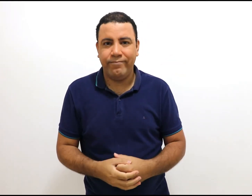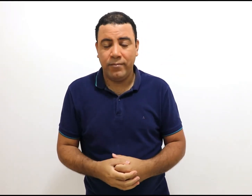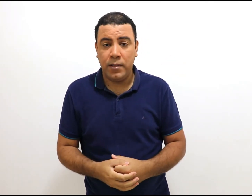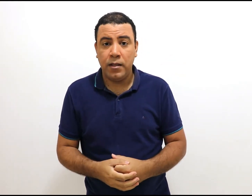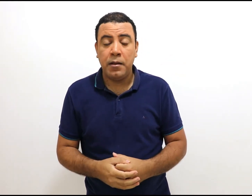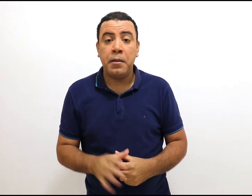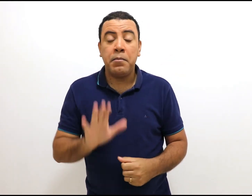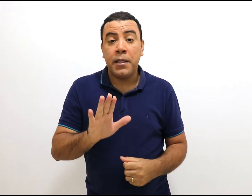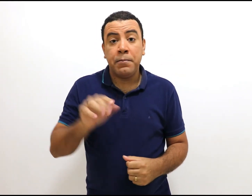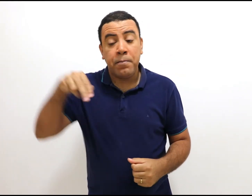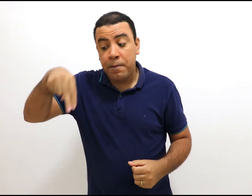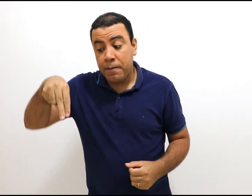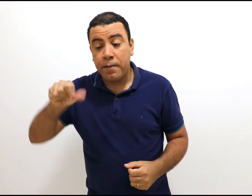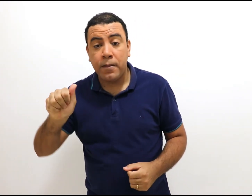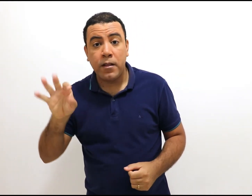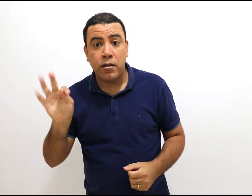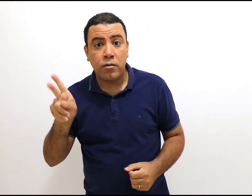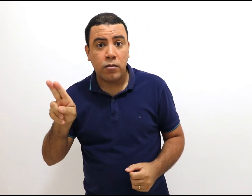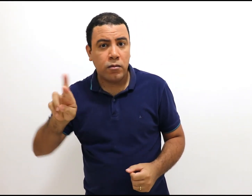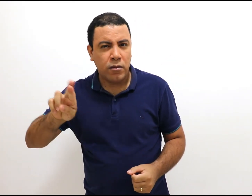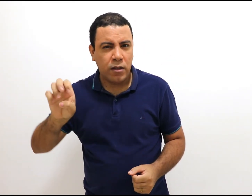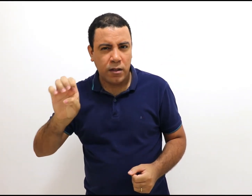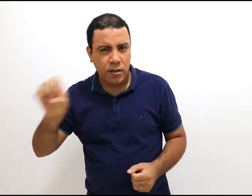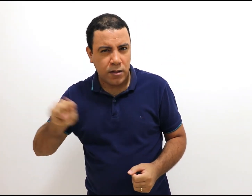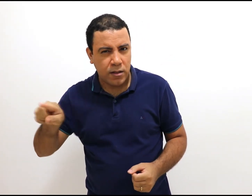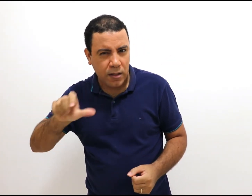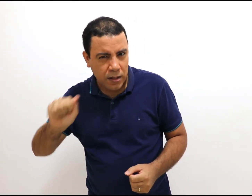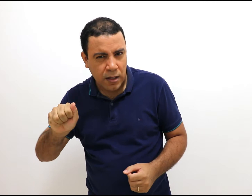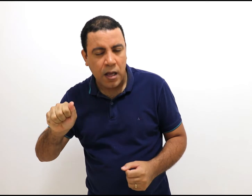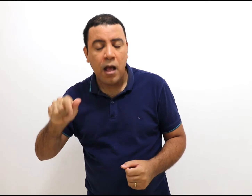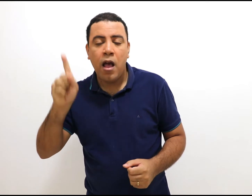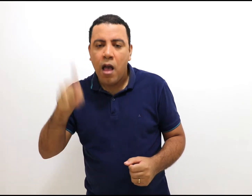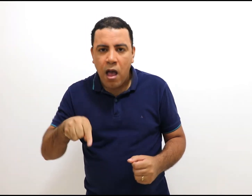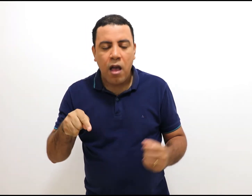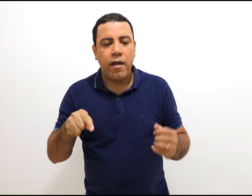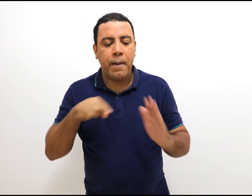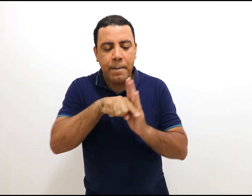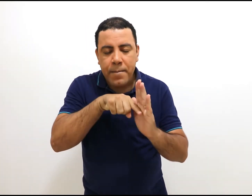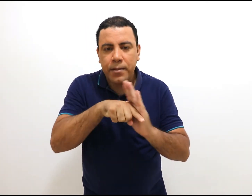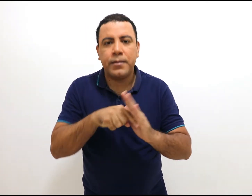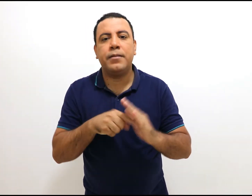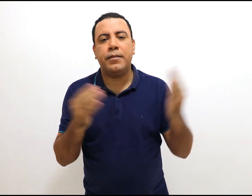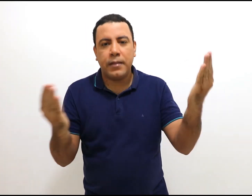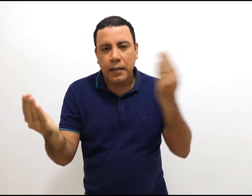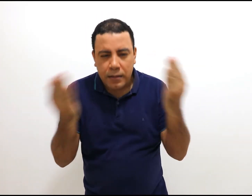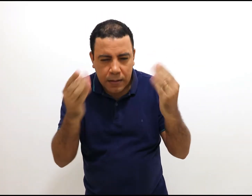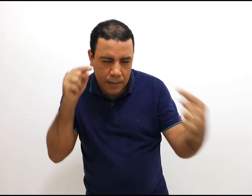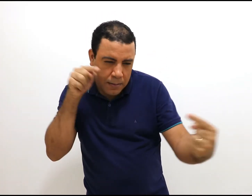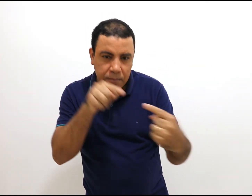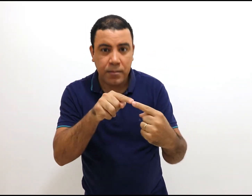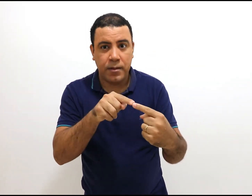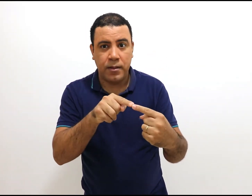Quanto à natureza, trata-se de uma análise aplicada, mostrando soluções para problemas